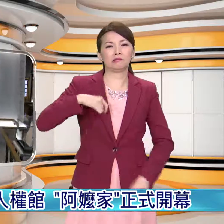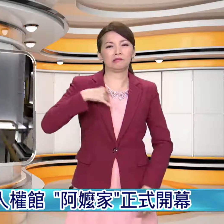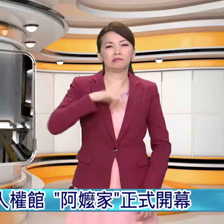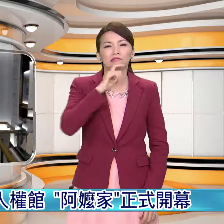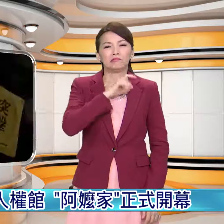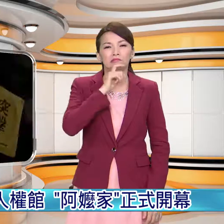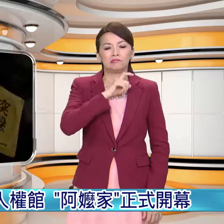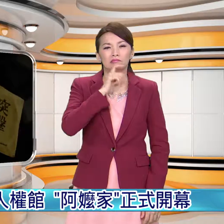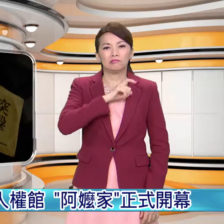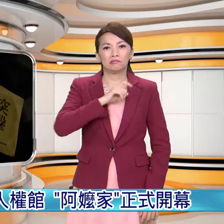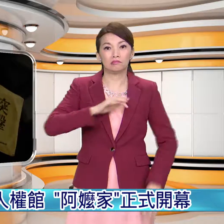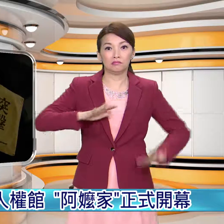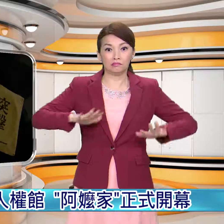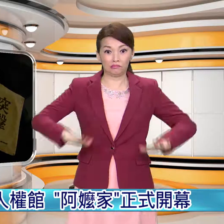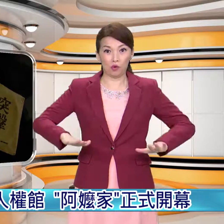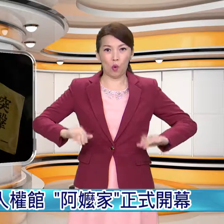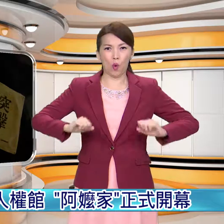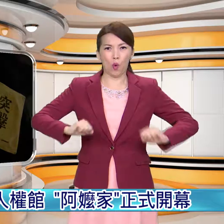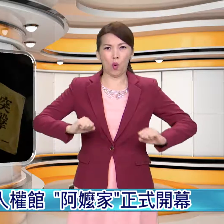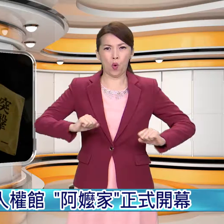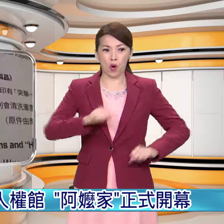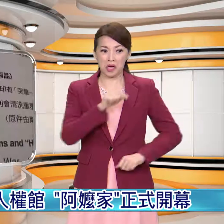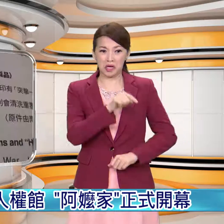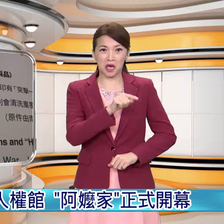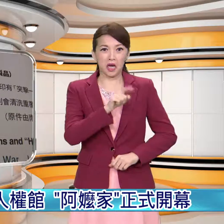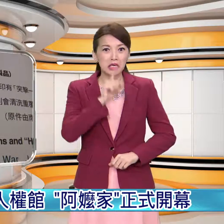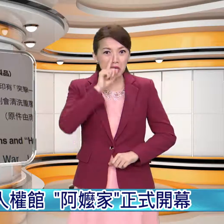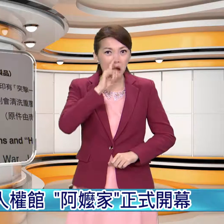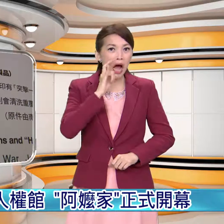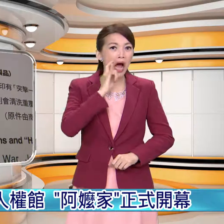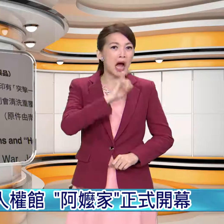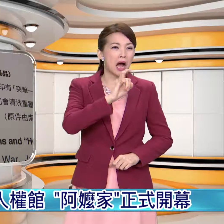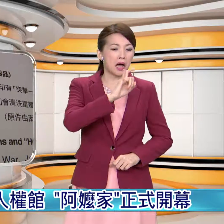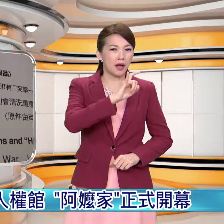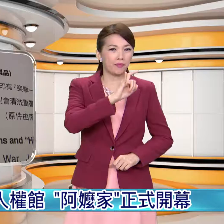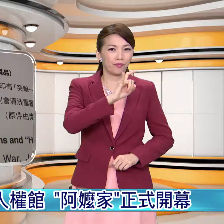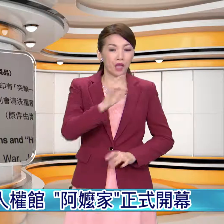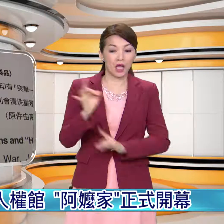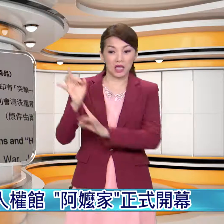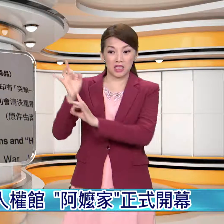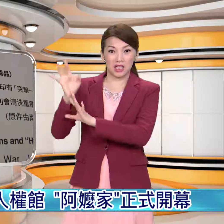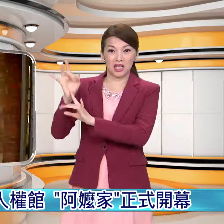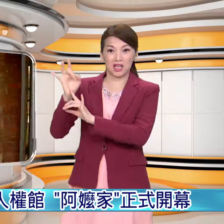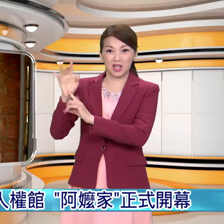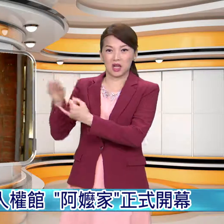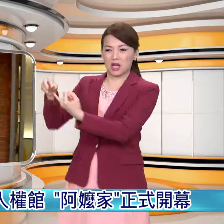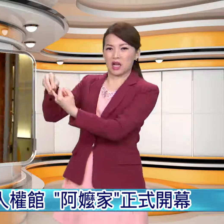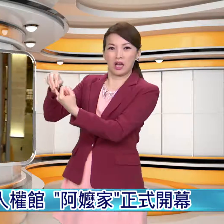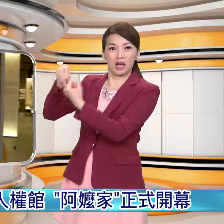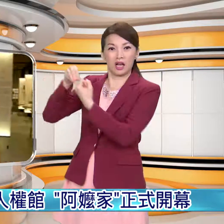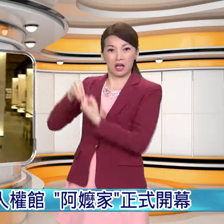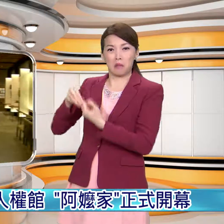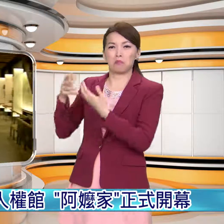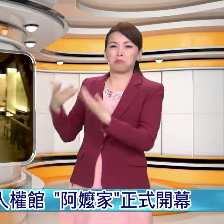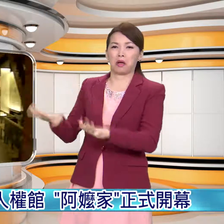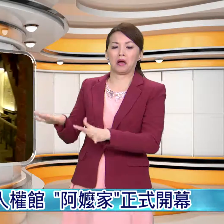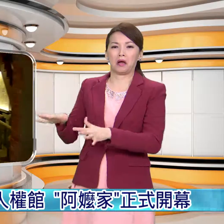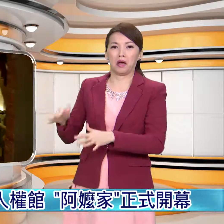阿嬷，以及曾经在新竹受害的韩国李荣珠阿嬷，都一起